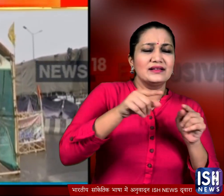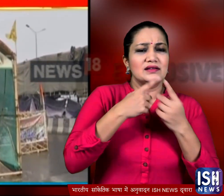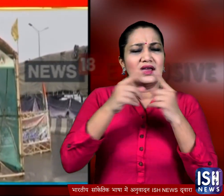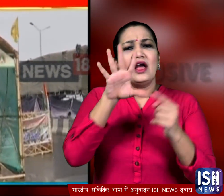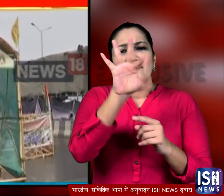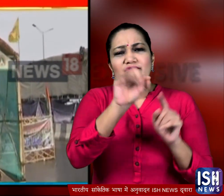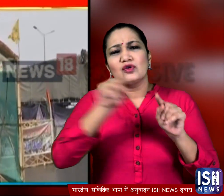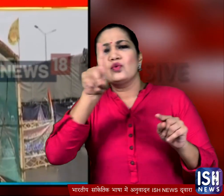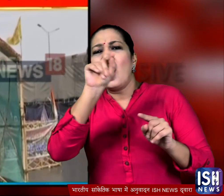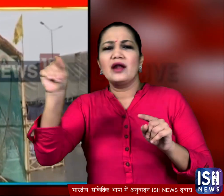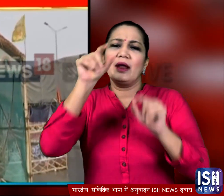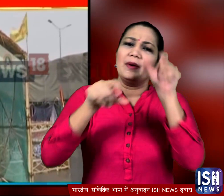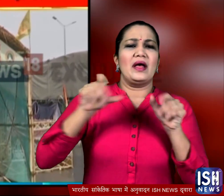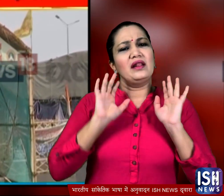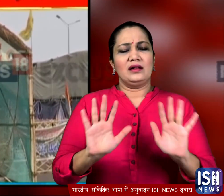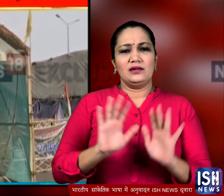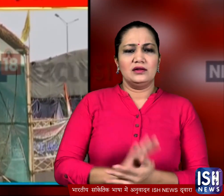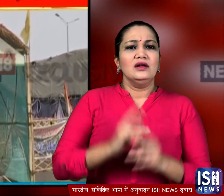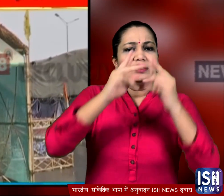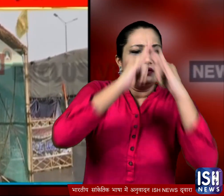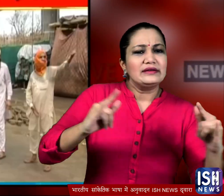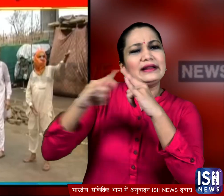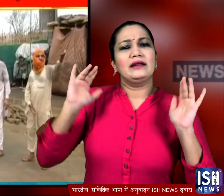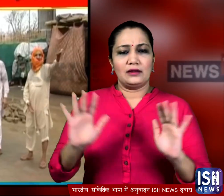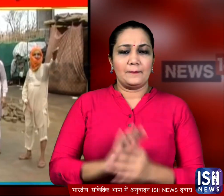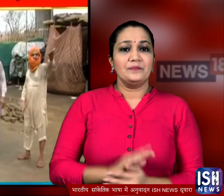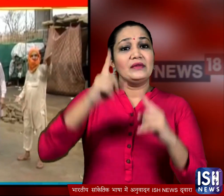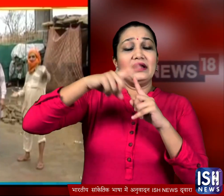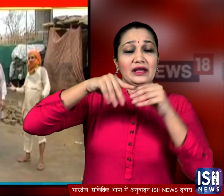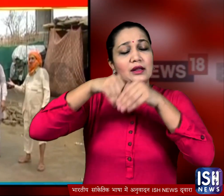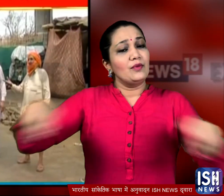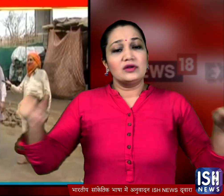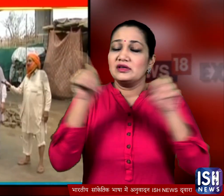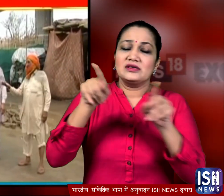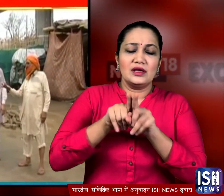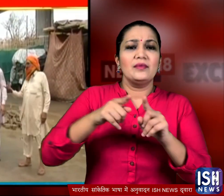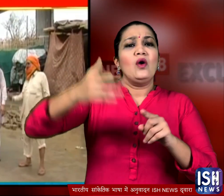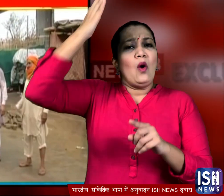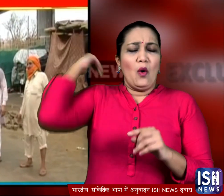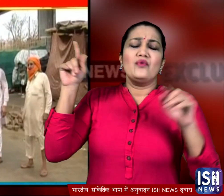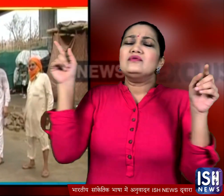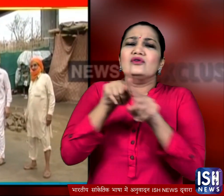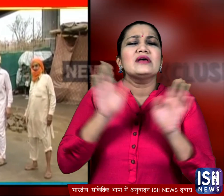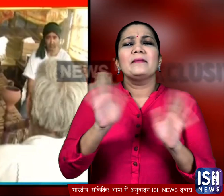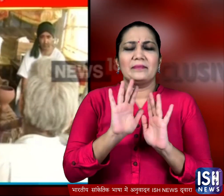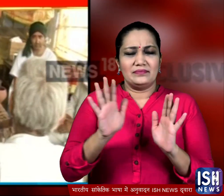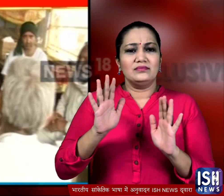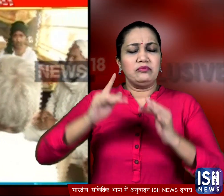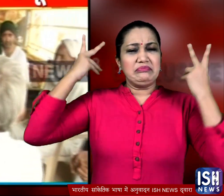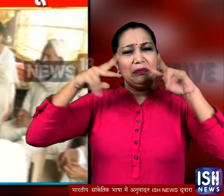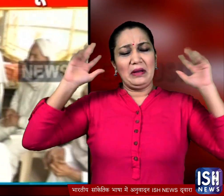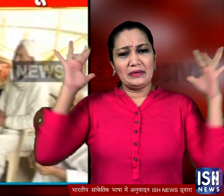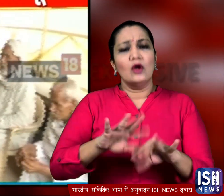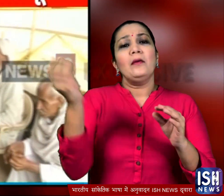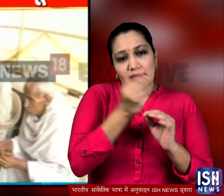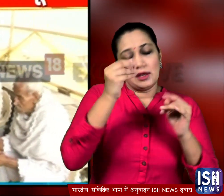जो है 50 से 100 के बीच में लोग यहाँ पर मौजूद होंगे अलग अलग टेंट में। टीकरी बॉर्डर पर भी किसानों का पहले जैसा जमावड़ा तो नहीं है, लेकिन